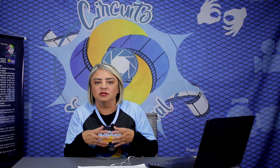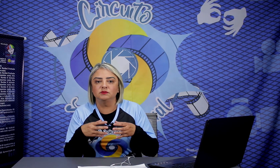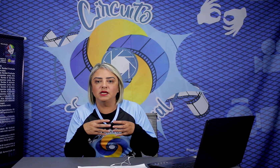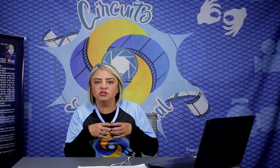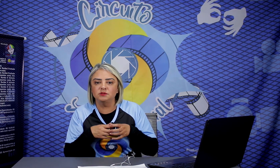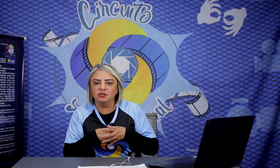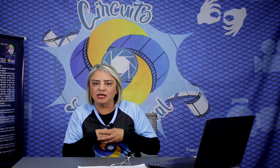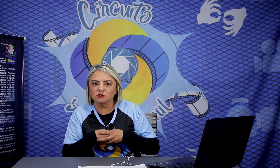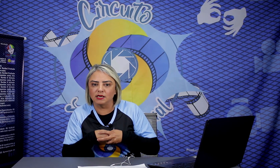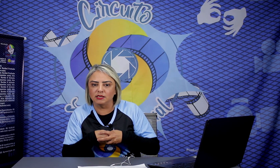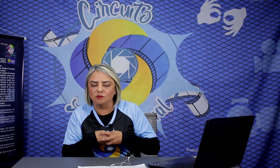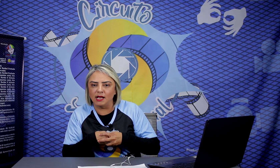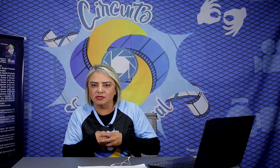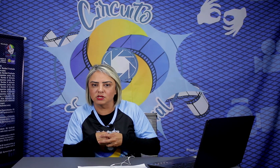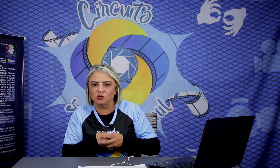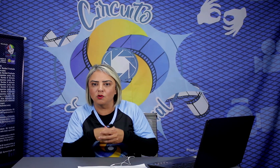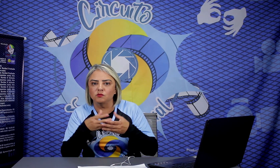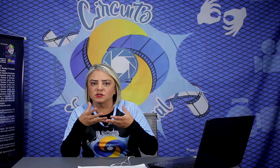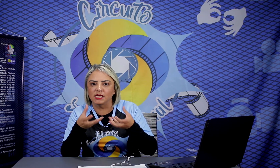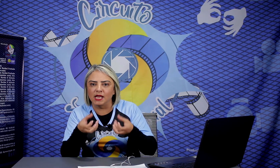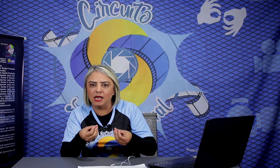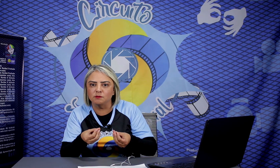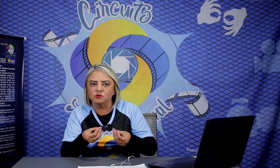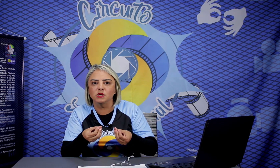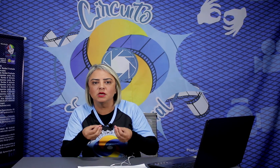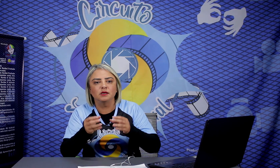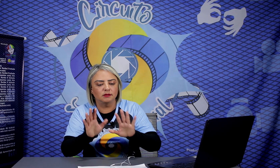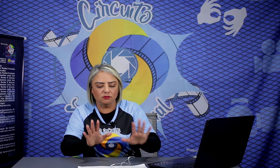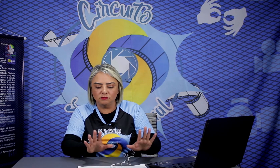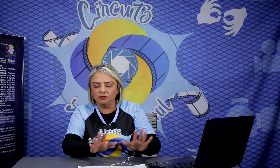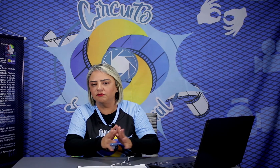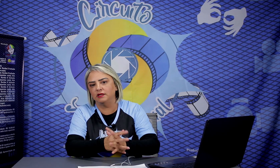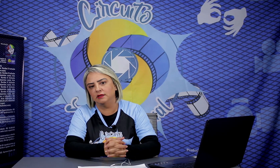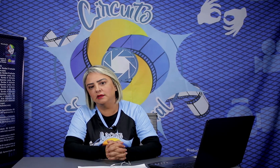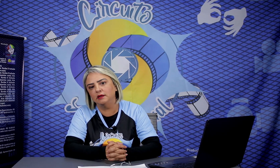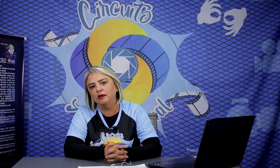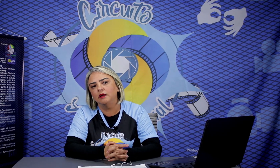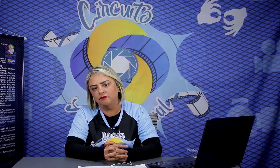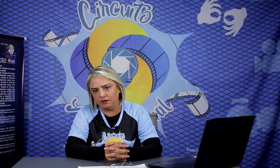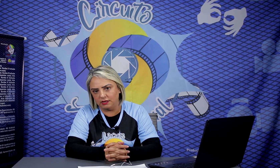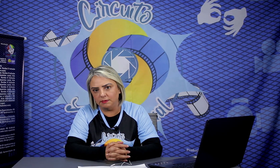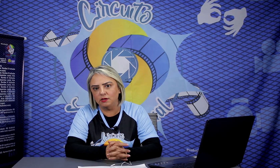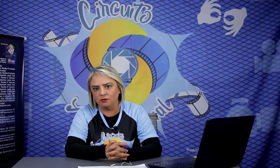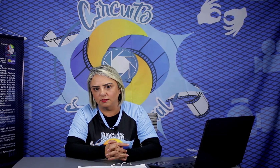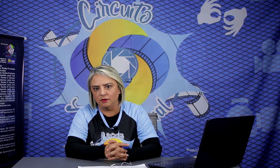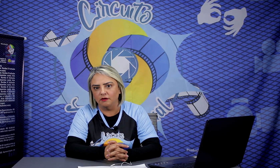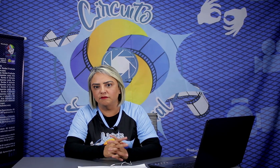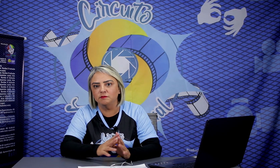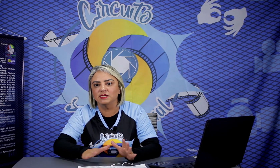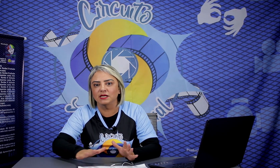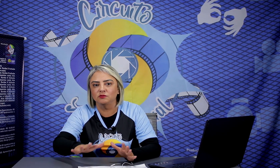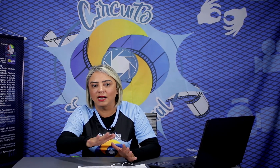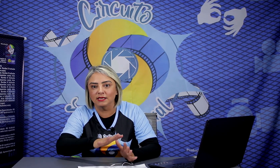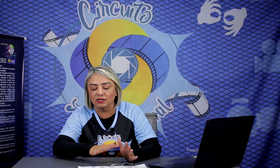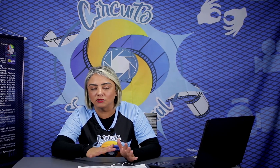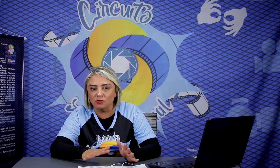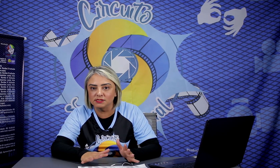tem intimidade com a linguagem, com os termos, então não inventa que fica melhor. Vamos atuar na nossa